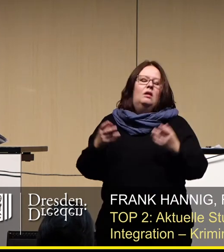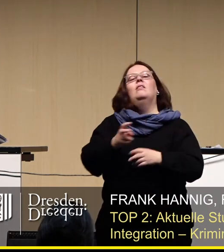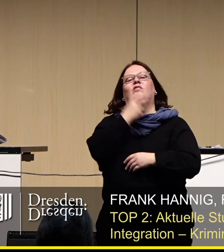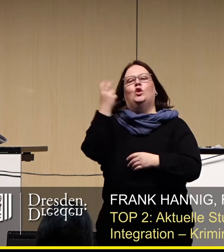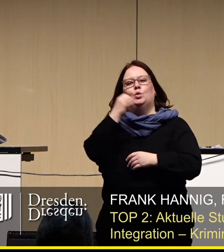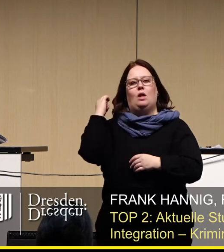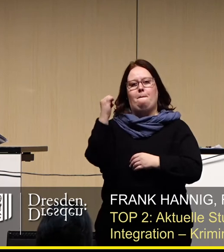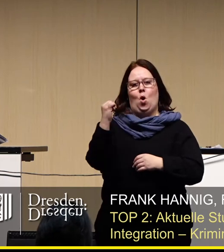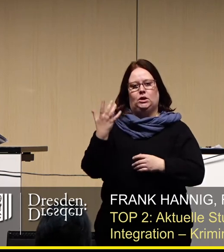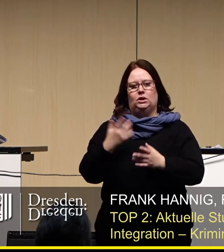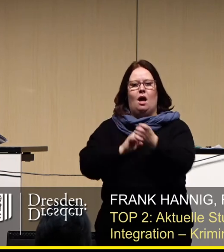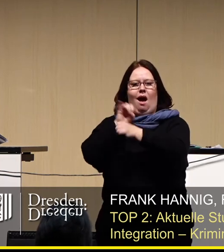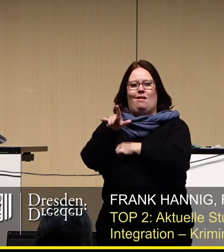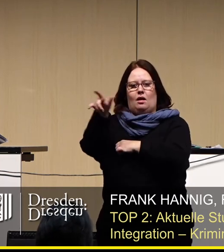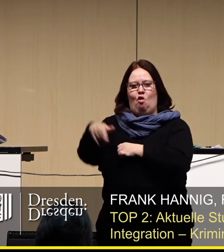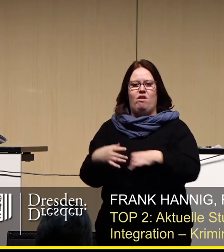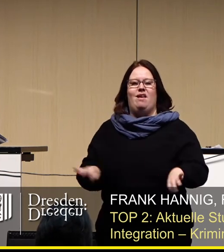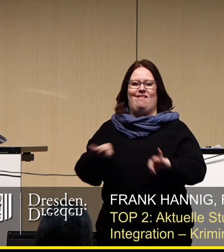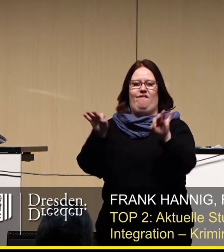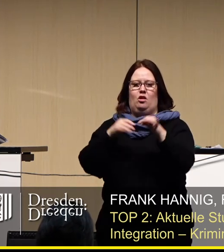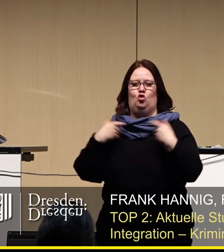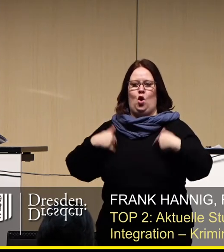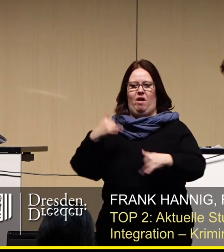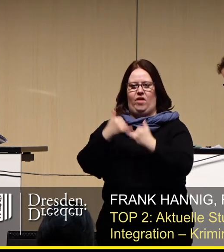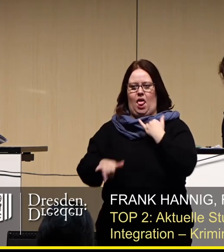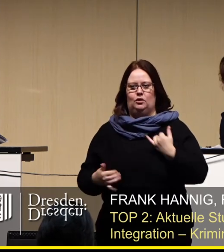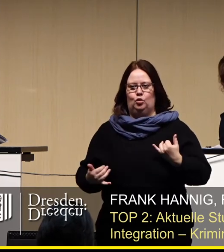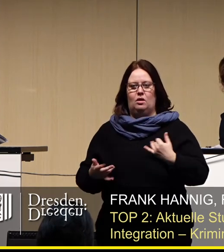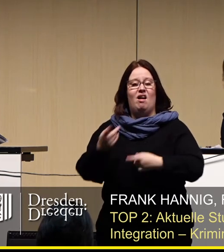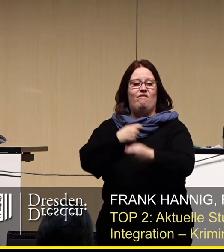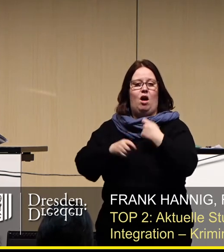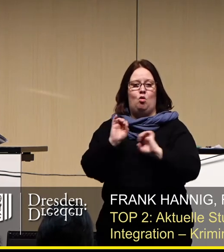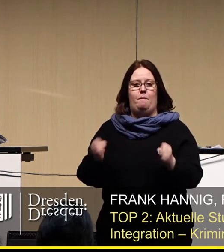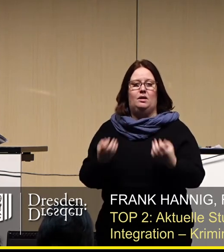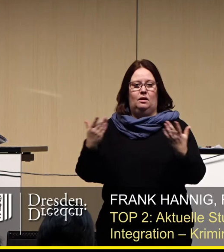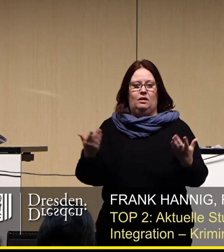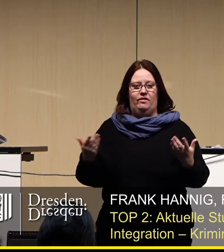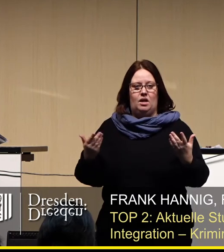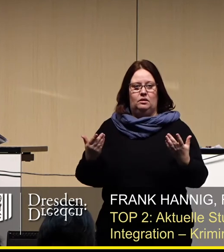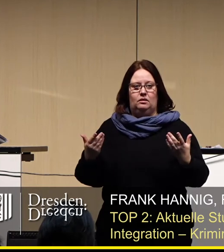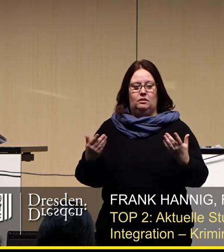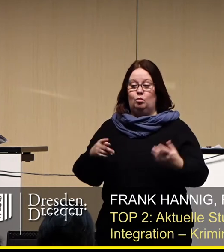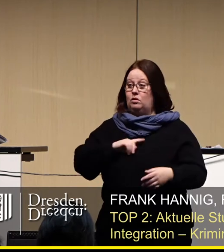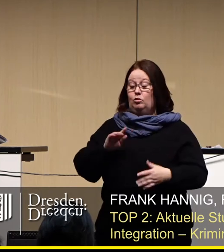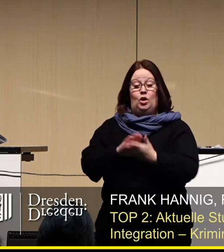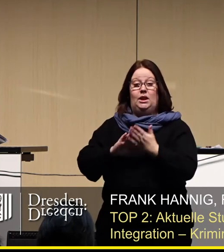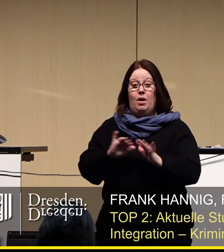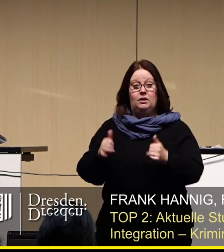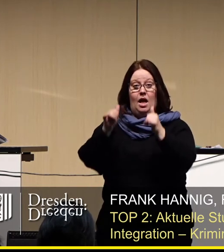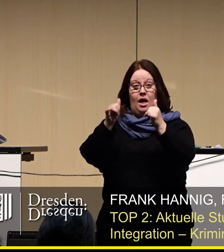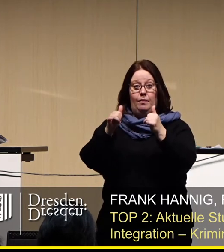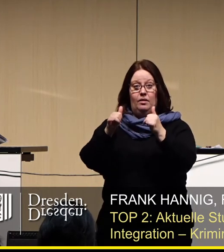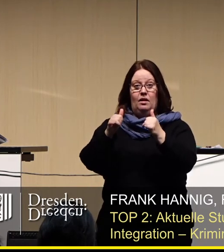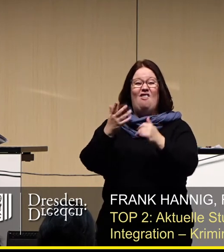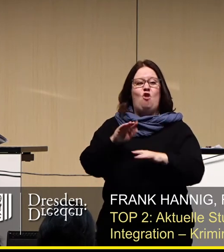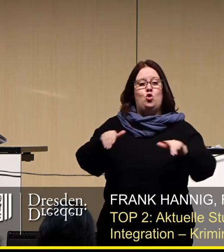Mord. Angeklagt worden ist es als eine gefährliche Körperverletzung. Was ist in der Verhandlung passiert? In der Verhandlung ist was passiert, was ich noch nie erlebt habe. Es saßen die